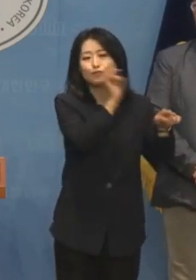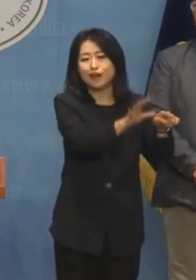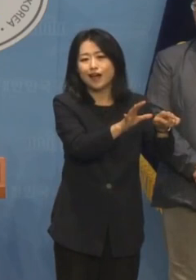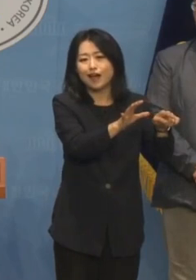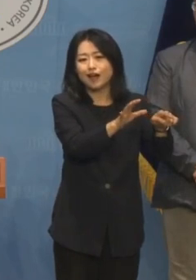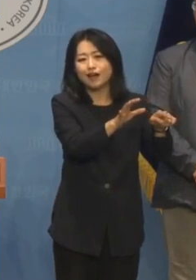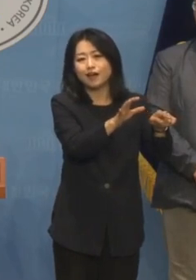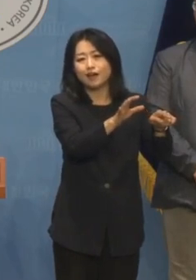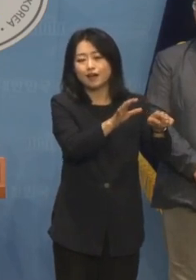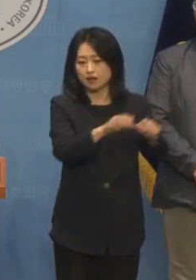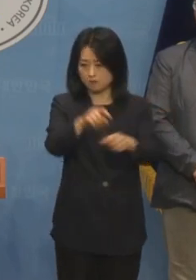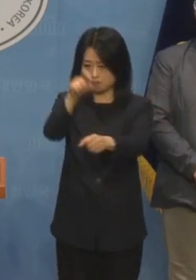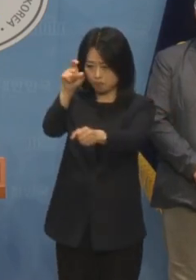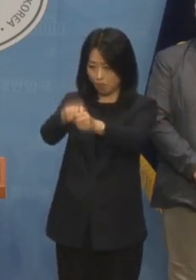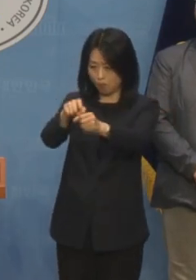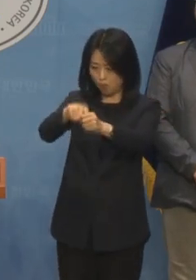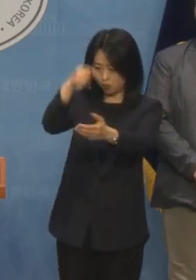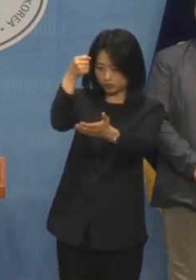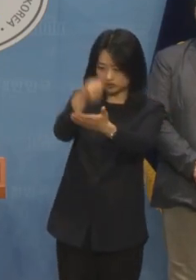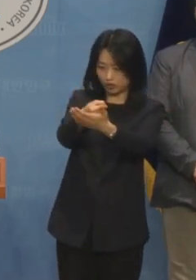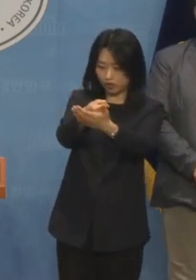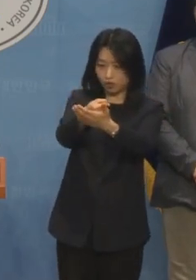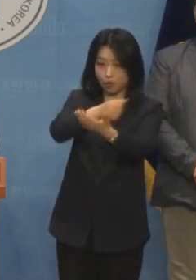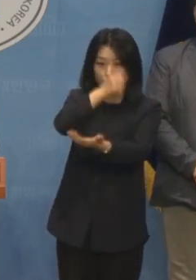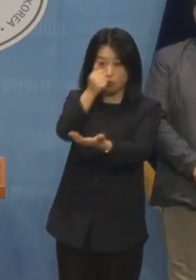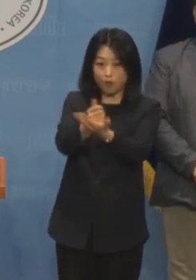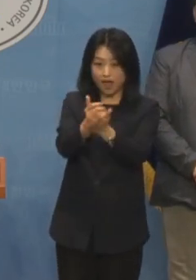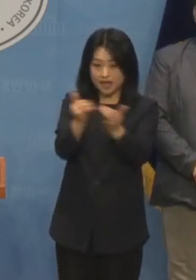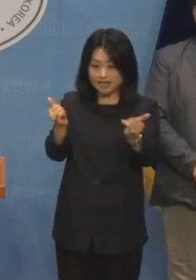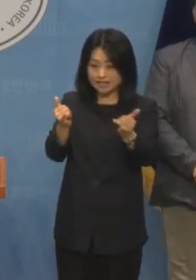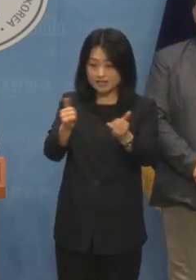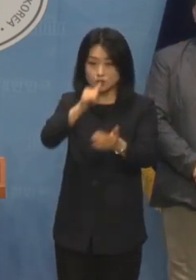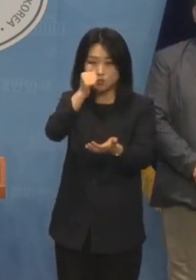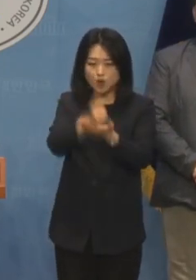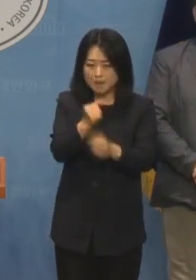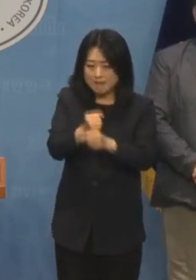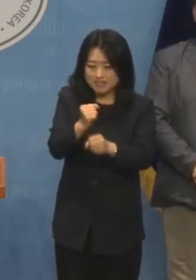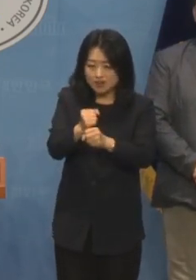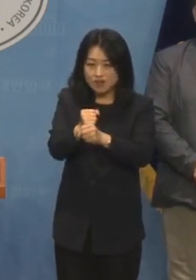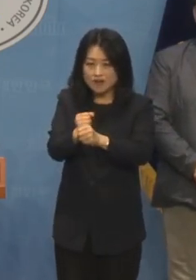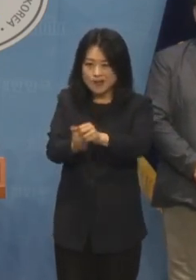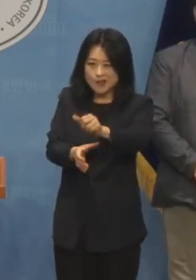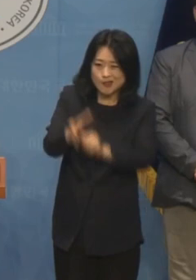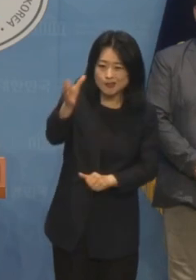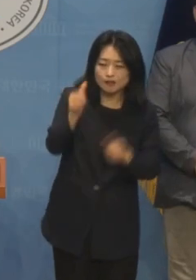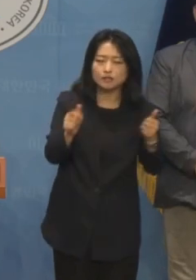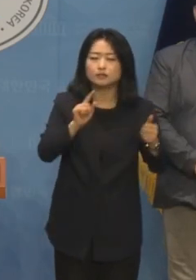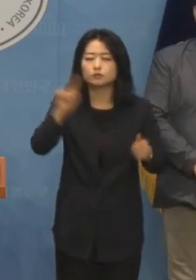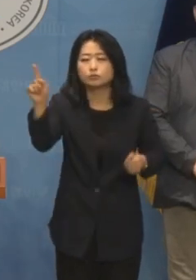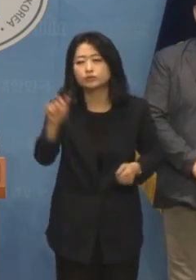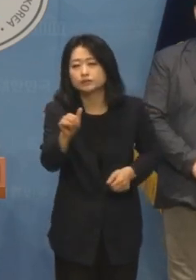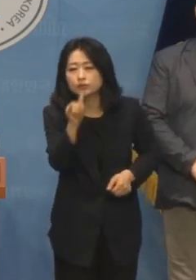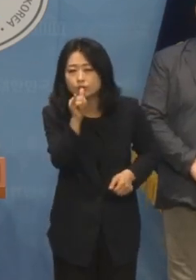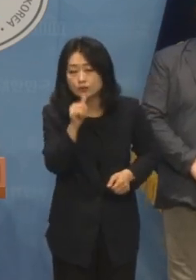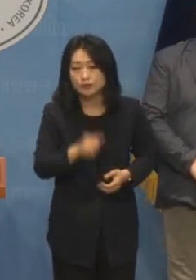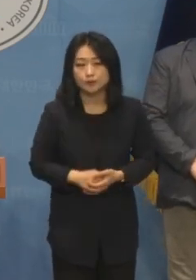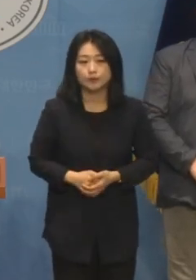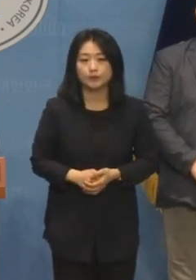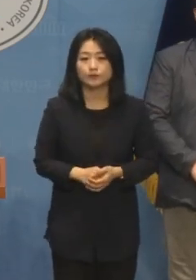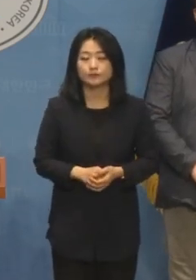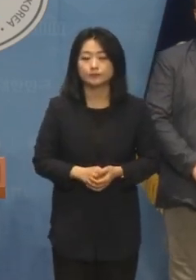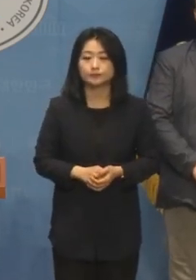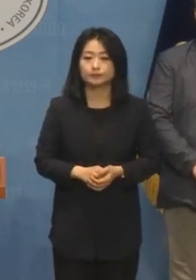그냥 목표를 정해놨으면 없는 죄를 만들어서라도 이제 기소를 하고 맙니다. 그렇게